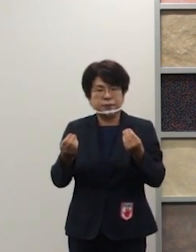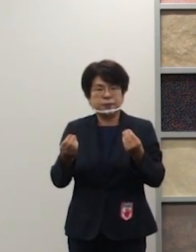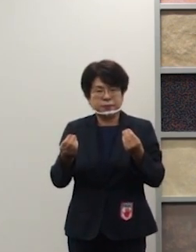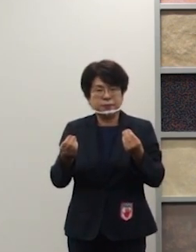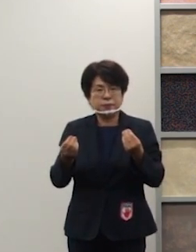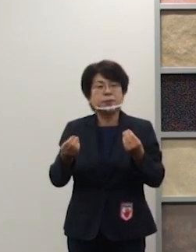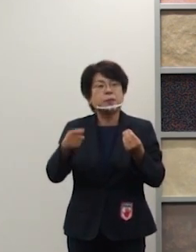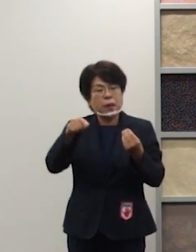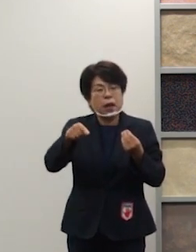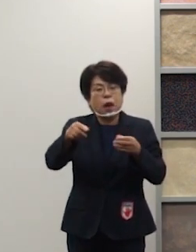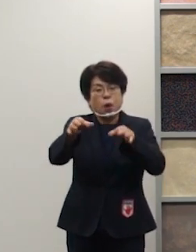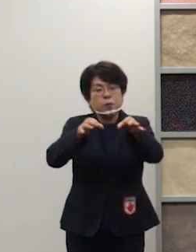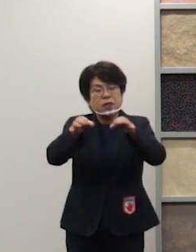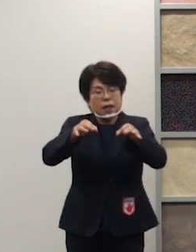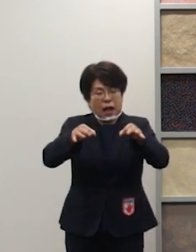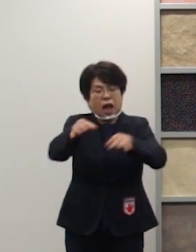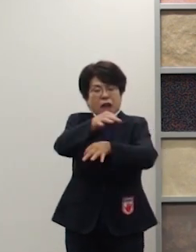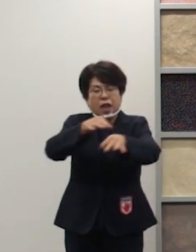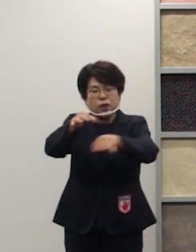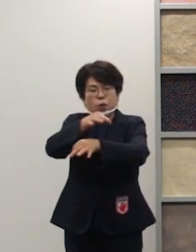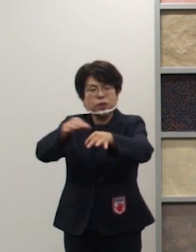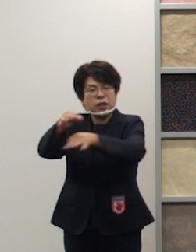営業の自由、